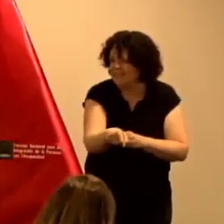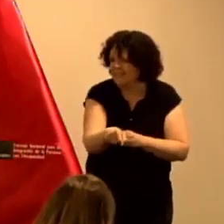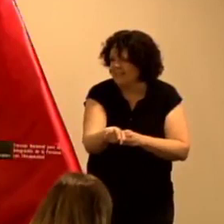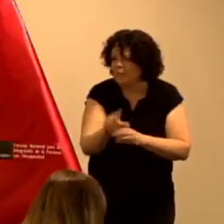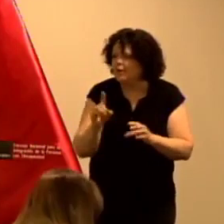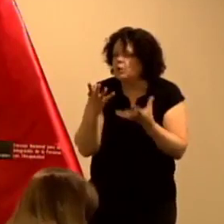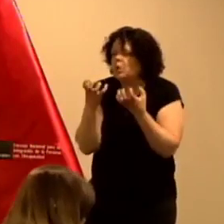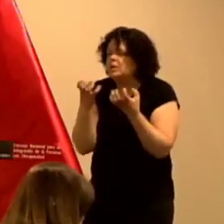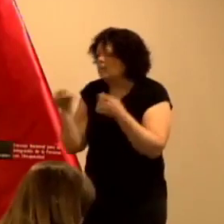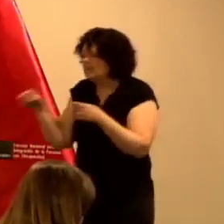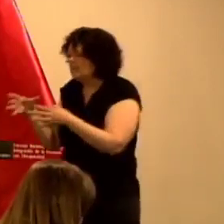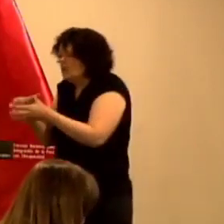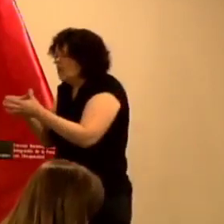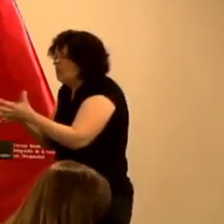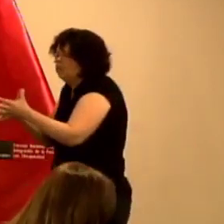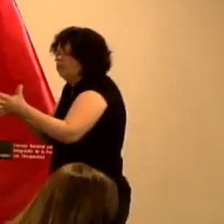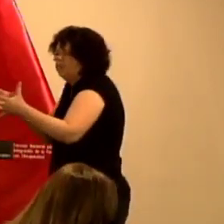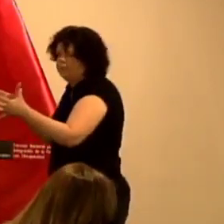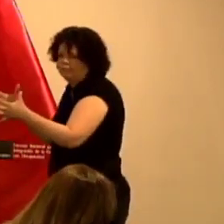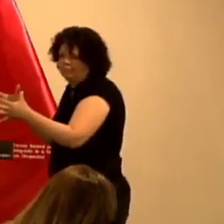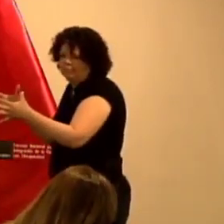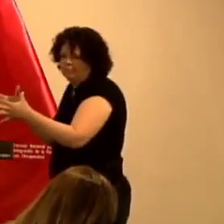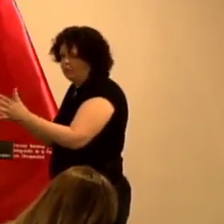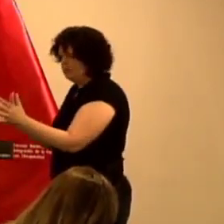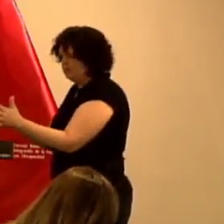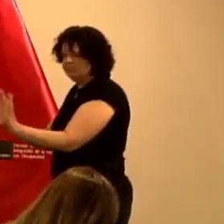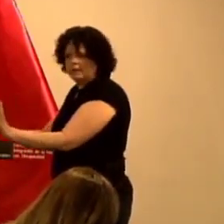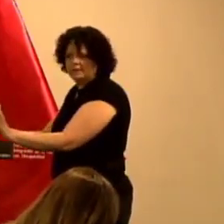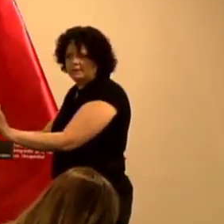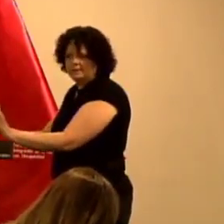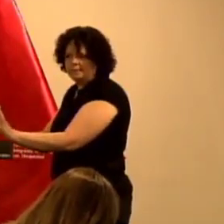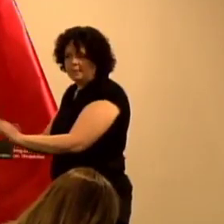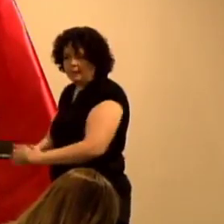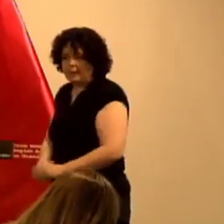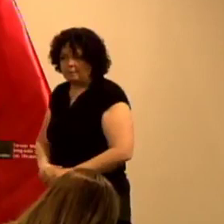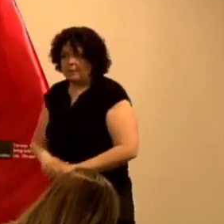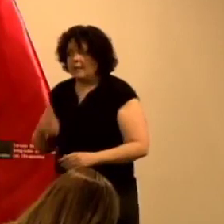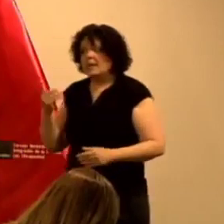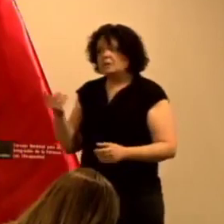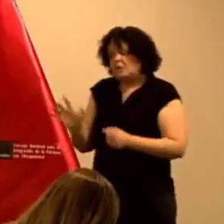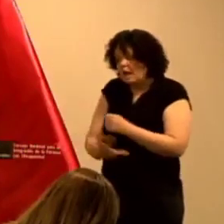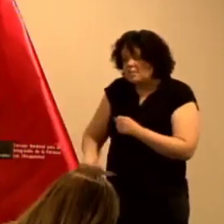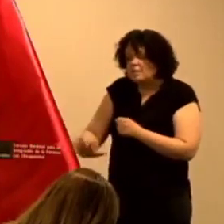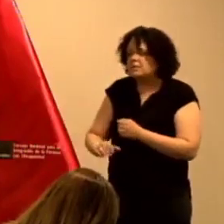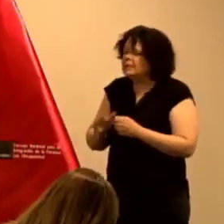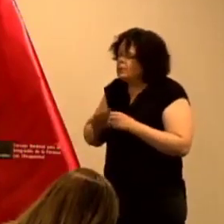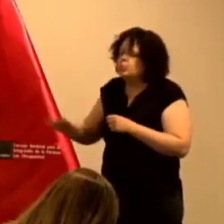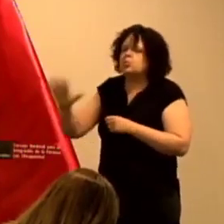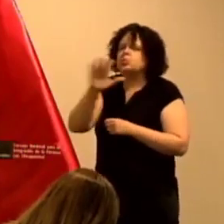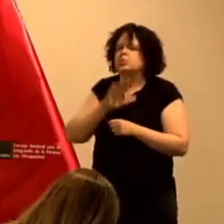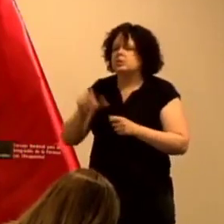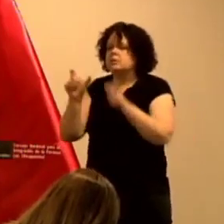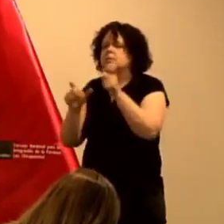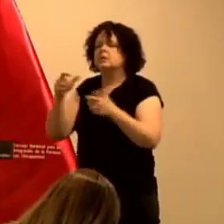número, mientras que en el enfoque de derechos las metas son totales. Todas las personas tienen derechos. Es decir, no puede haber